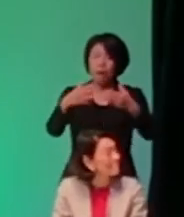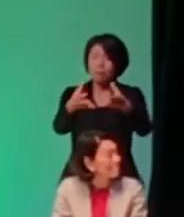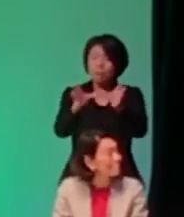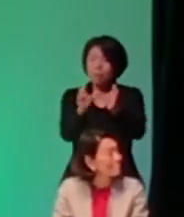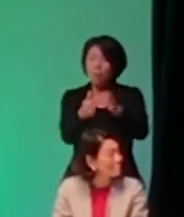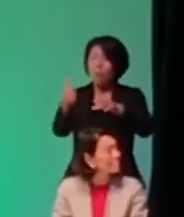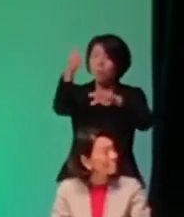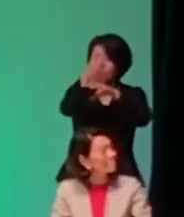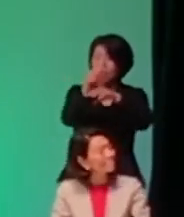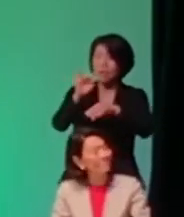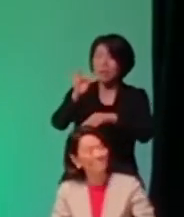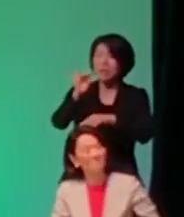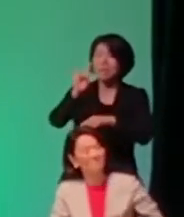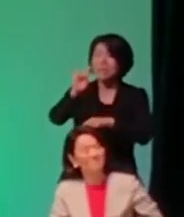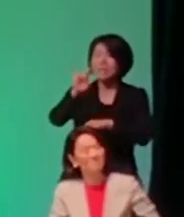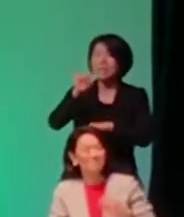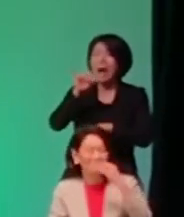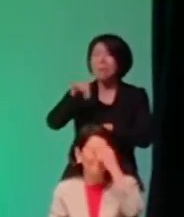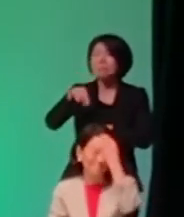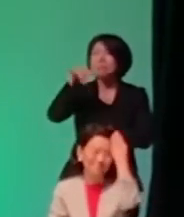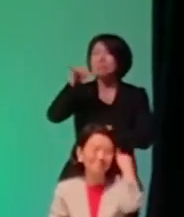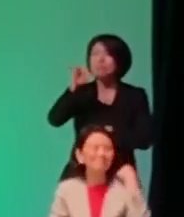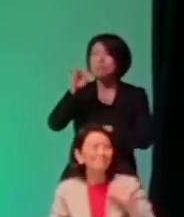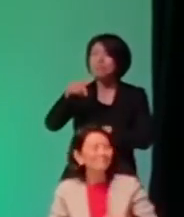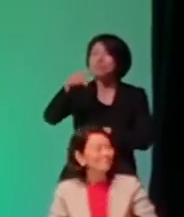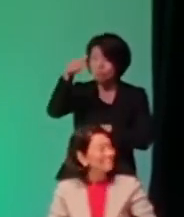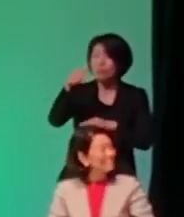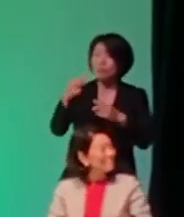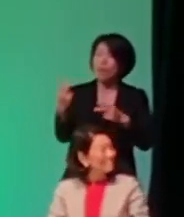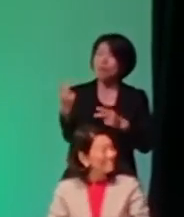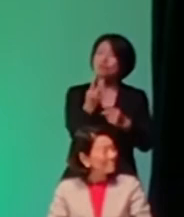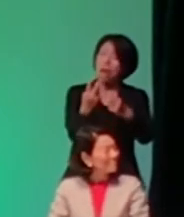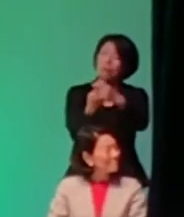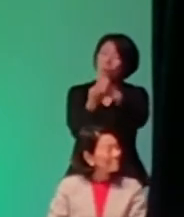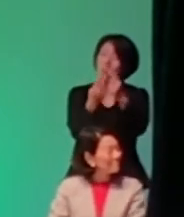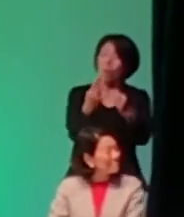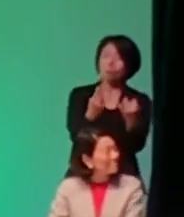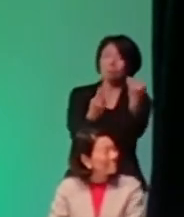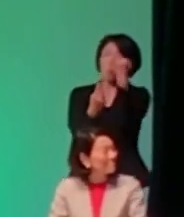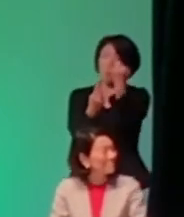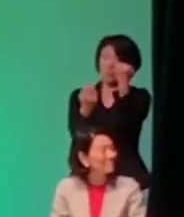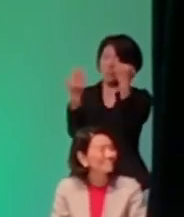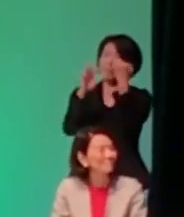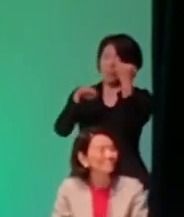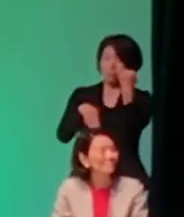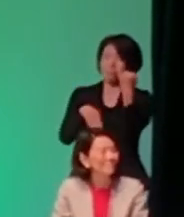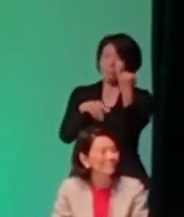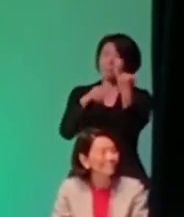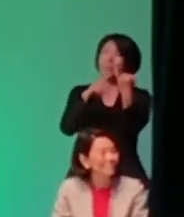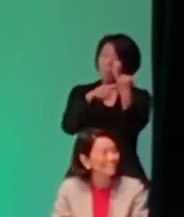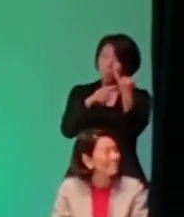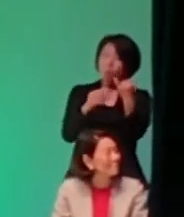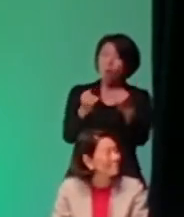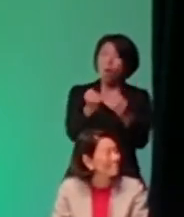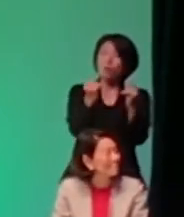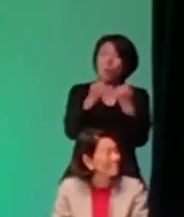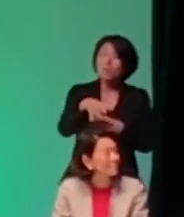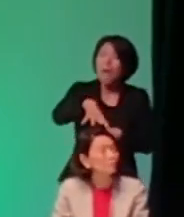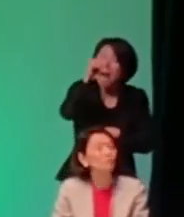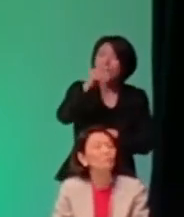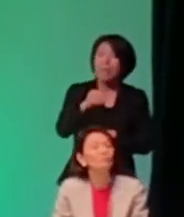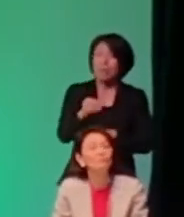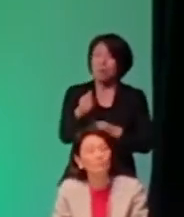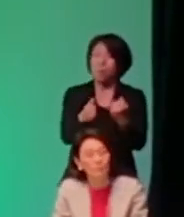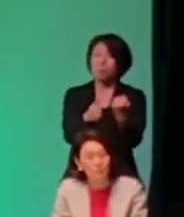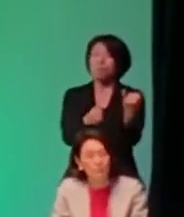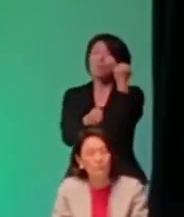で一番先輩をで、たかだか2人のコンビの私キャップになったんですけど、これも女性初のキャップっていうふう